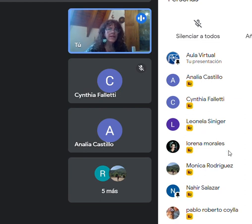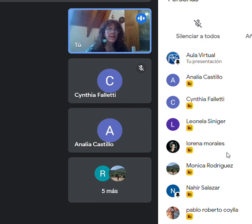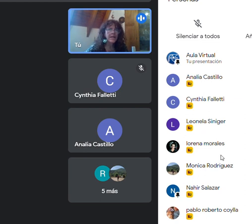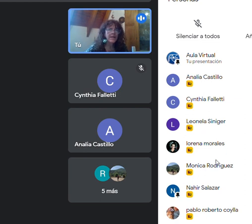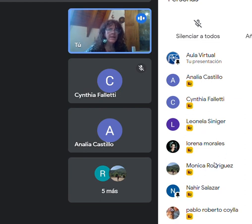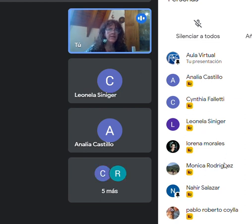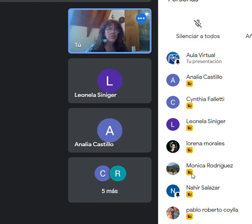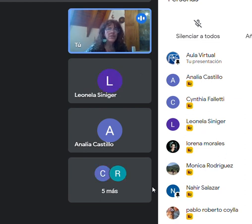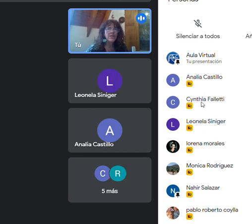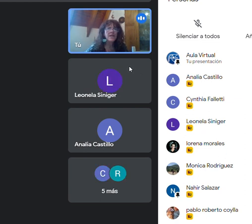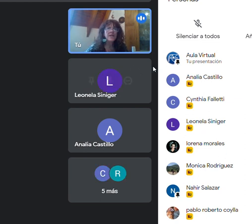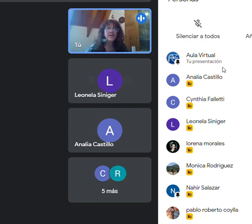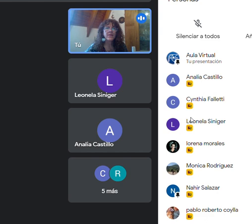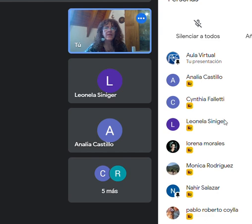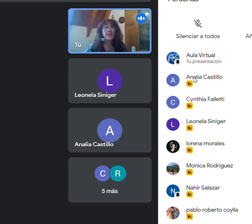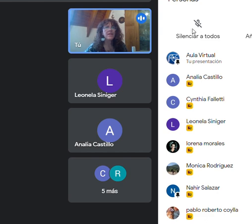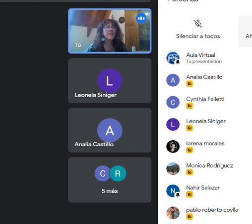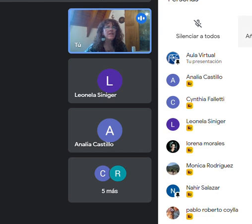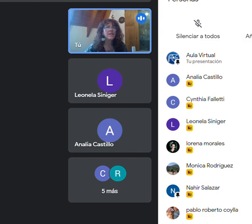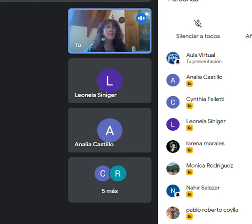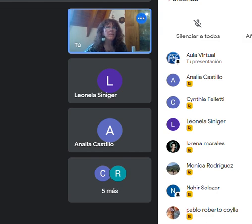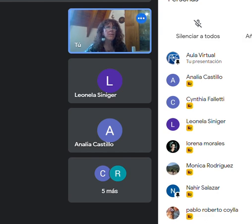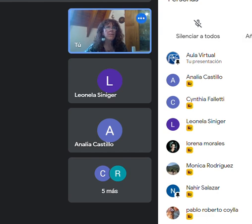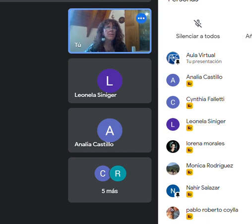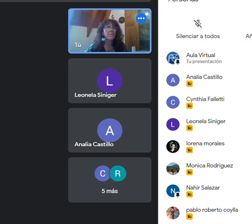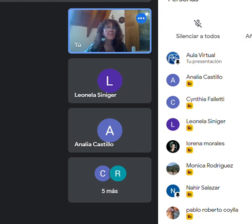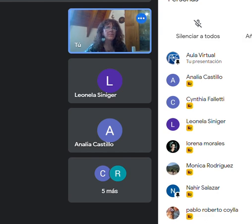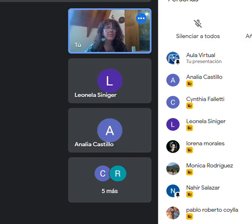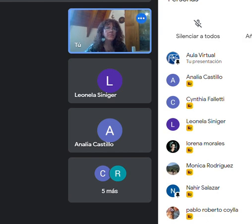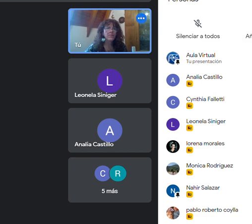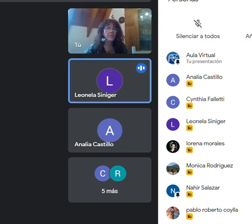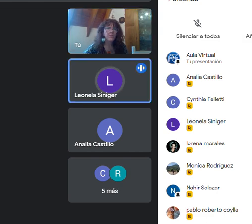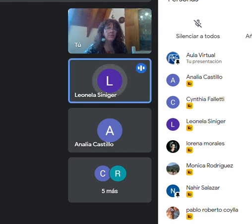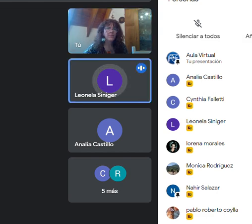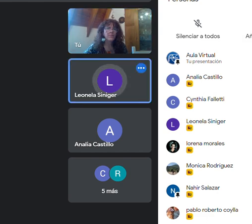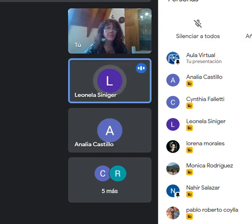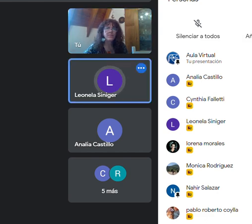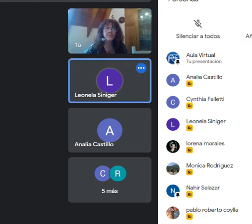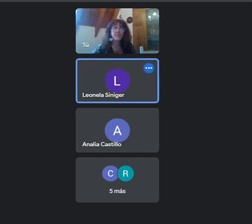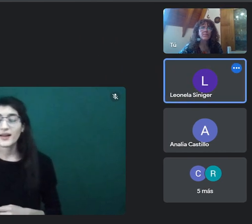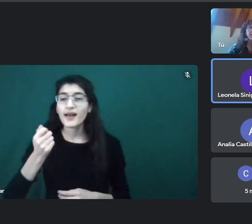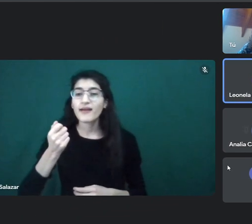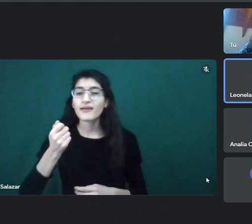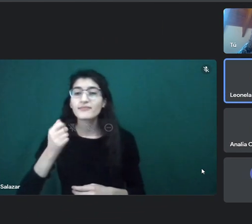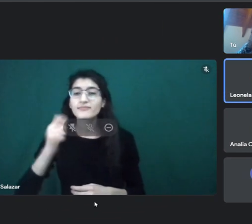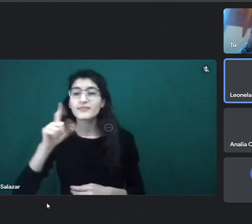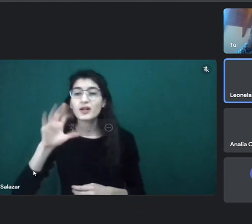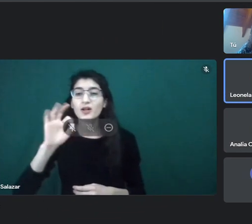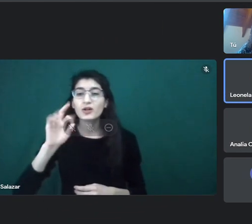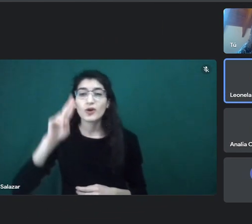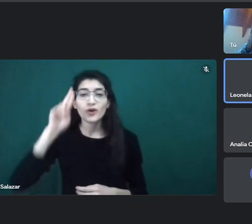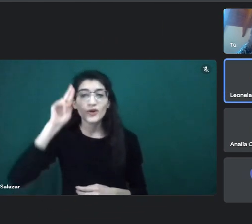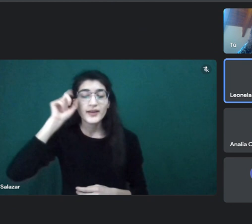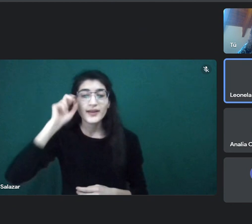Leonela, Lorena, ¿quién quiere leer? Ahí leo yo, profe. Bueno, dale,